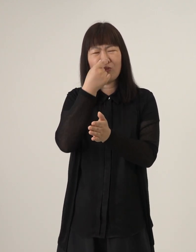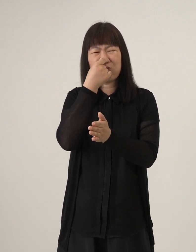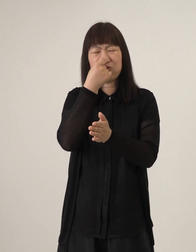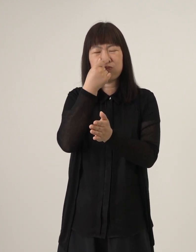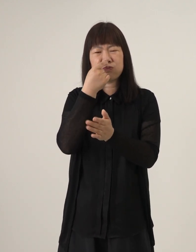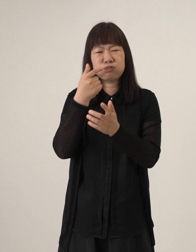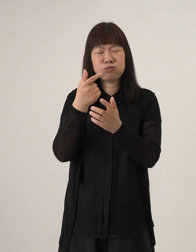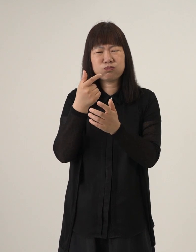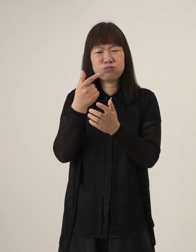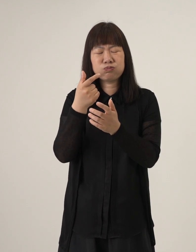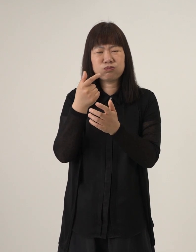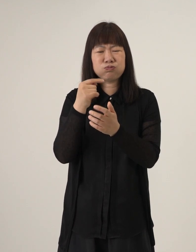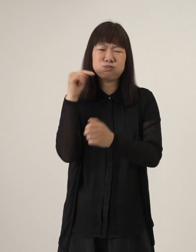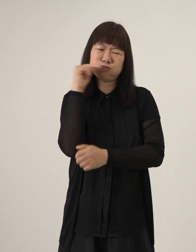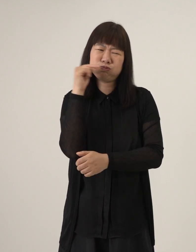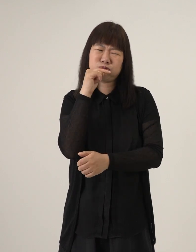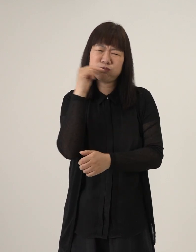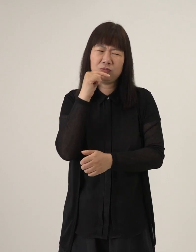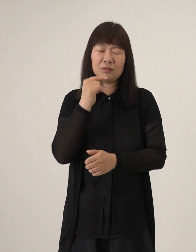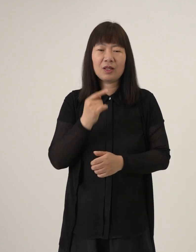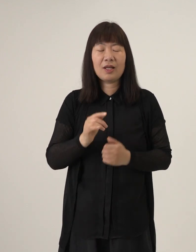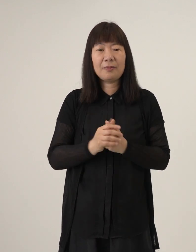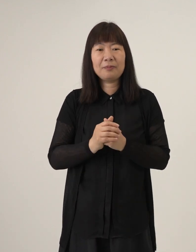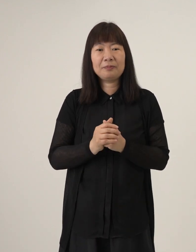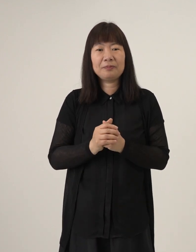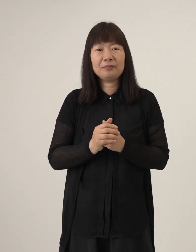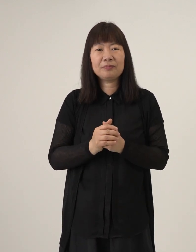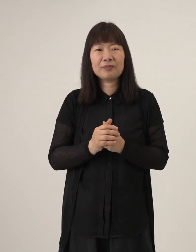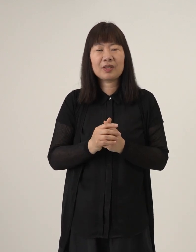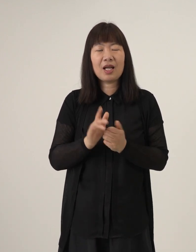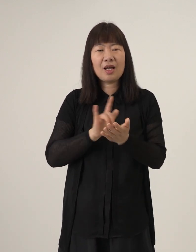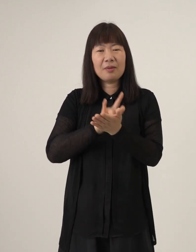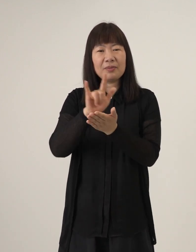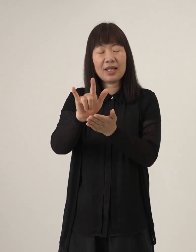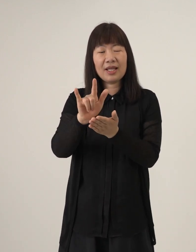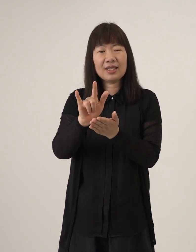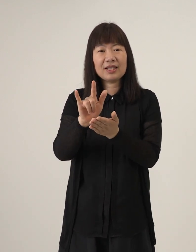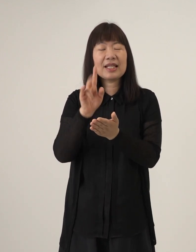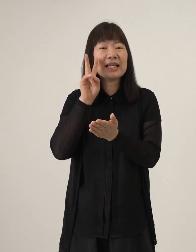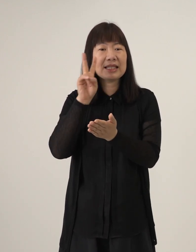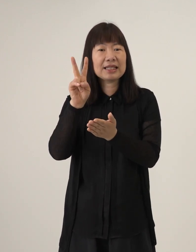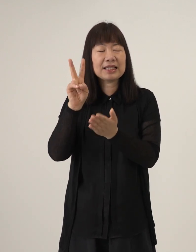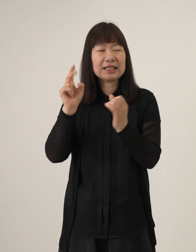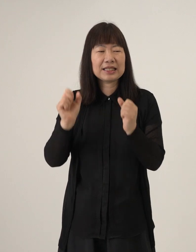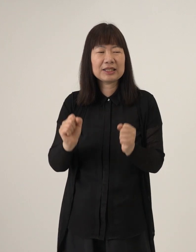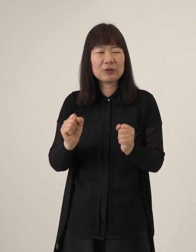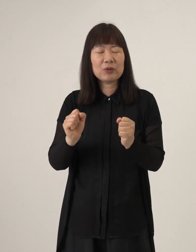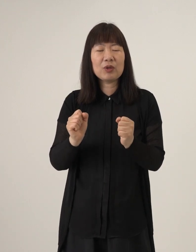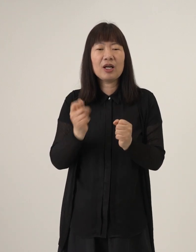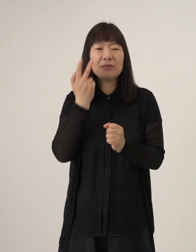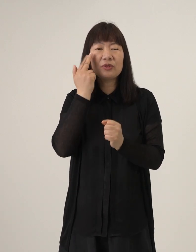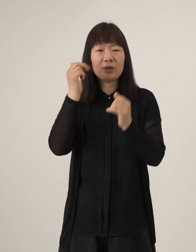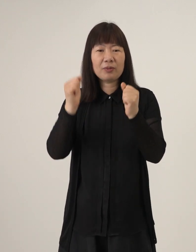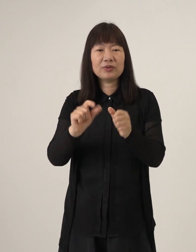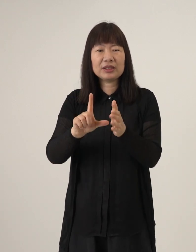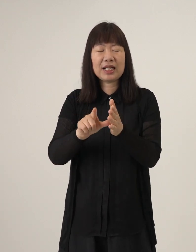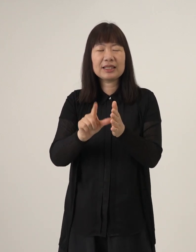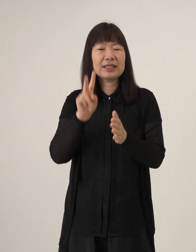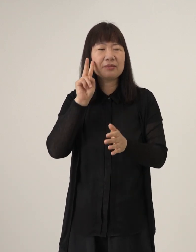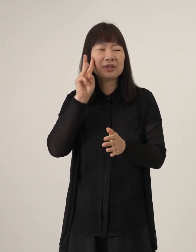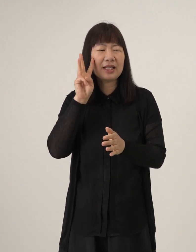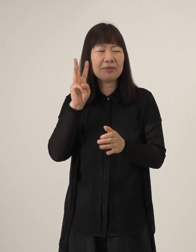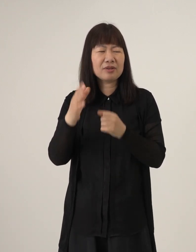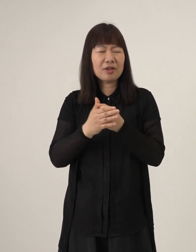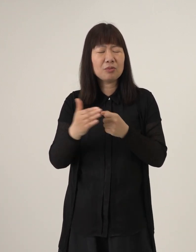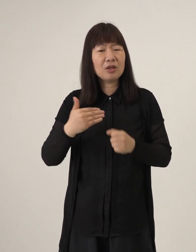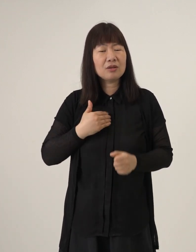비행기 이틀 있고 정작 미국에 머문 시간은 2박 3일밖에 없어요. 그런 일정에 제가